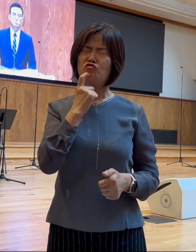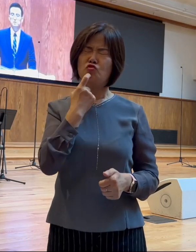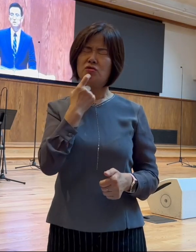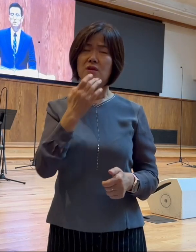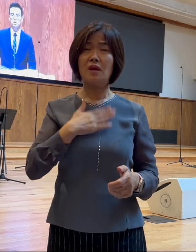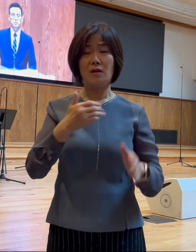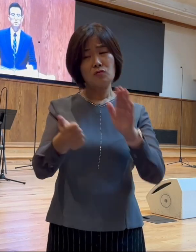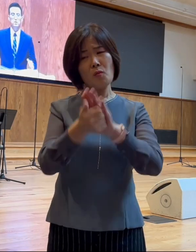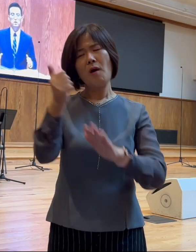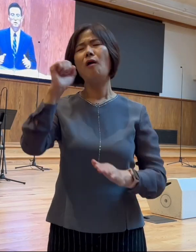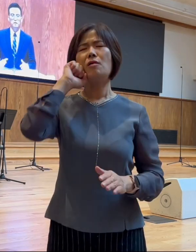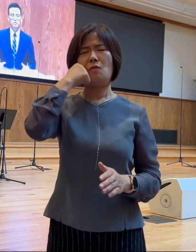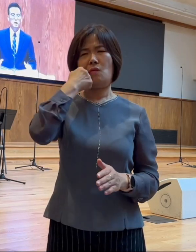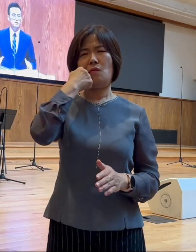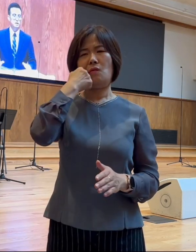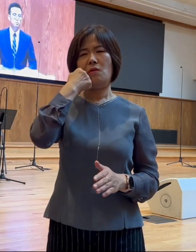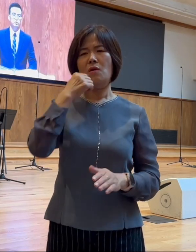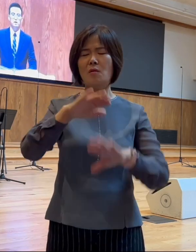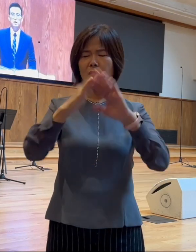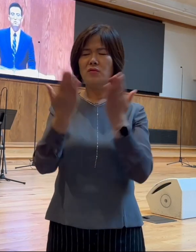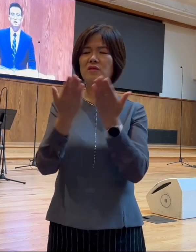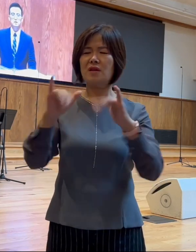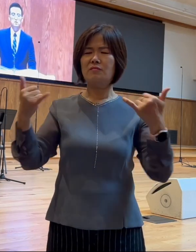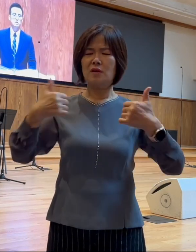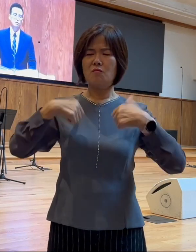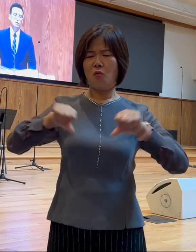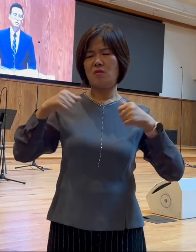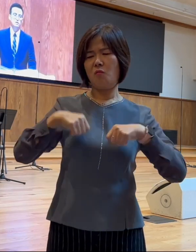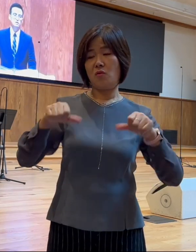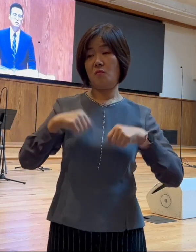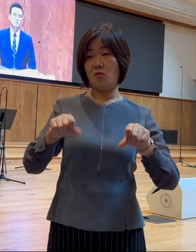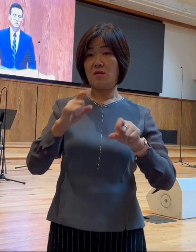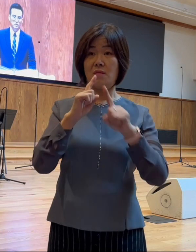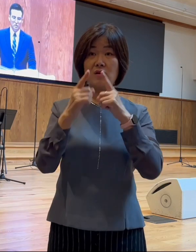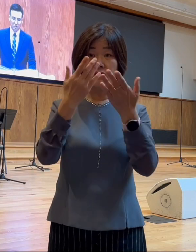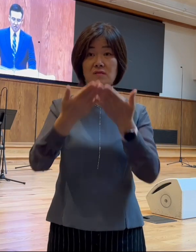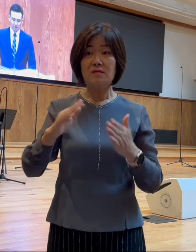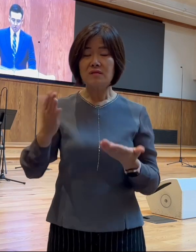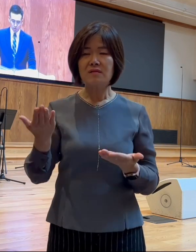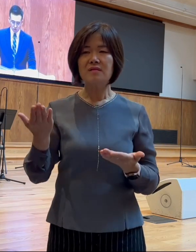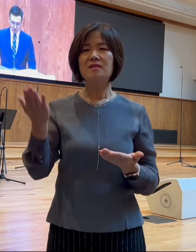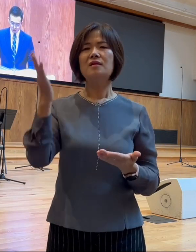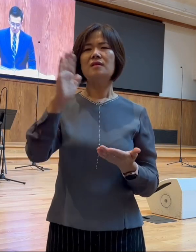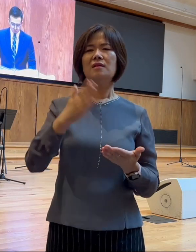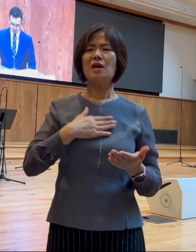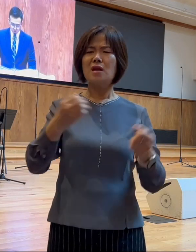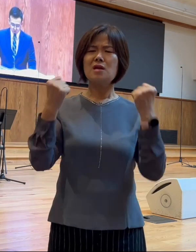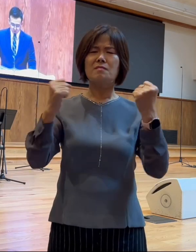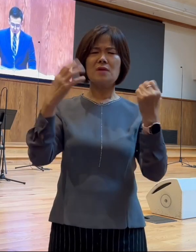수 없는 상황, 옆에서 다 그냥 포기하라고 하는 그런 상황, 내가 도저히 내